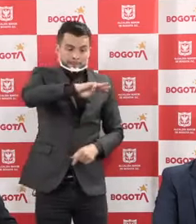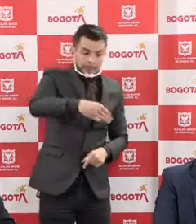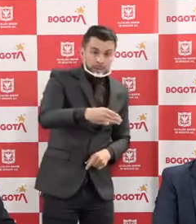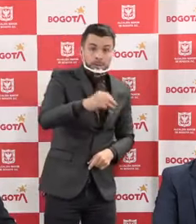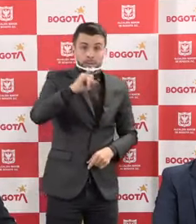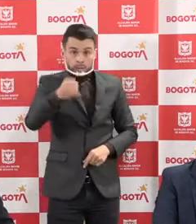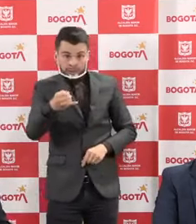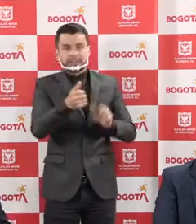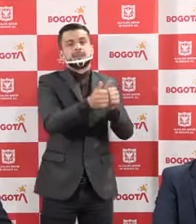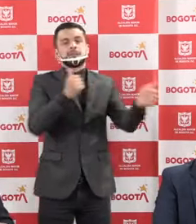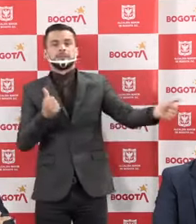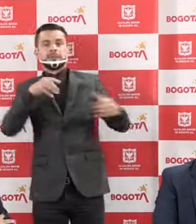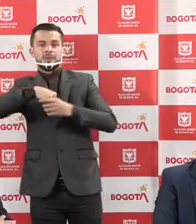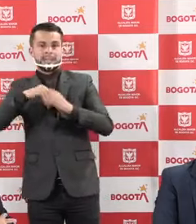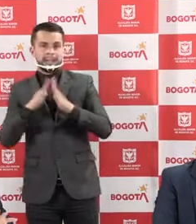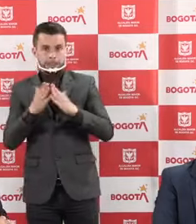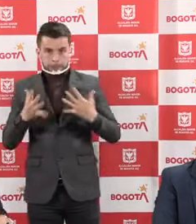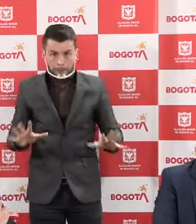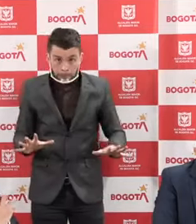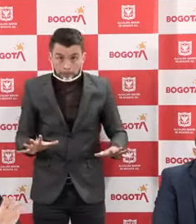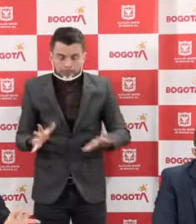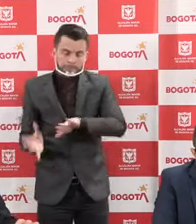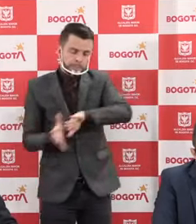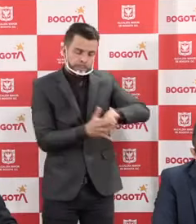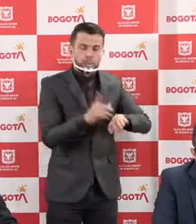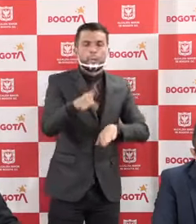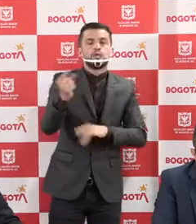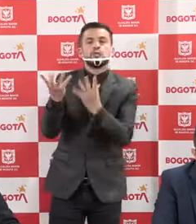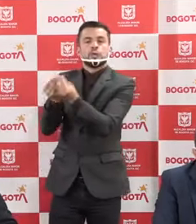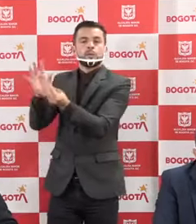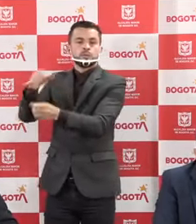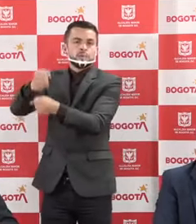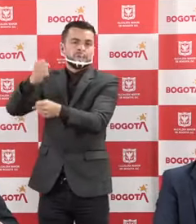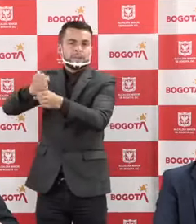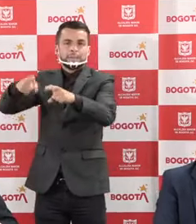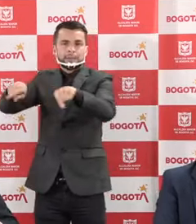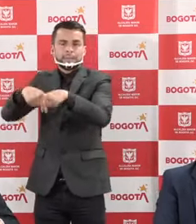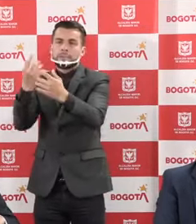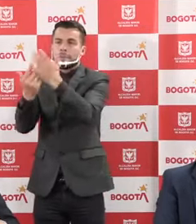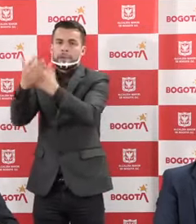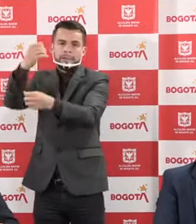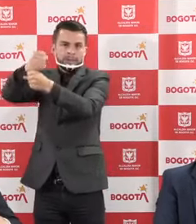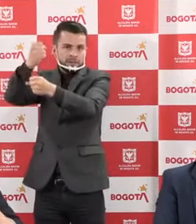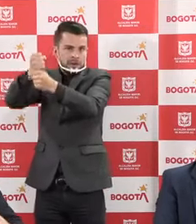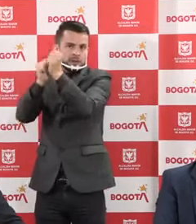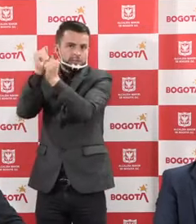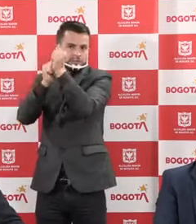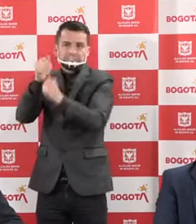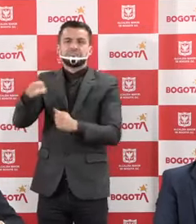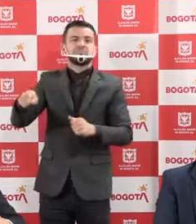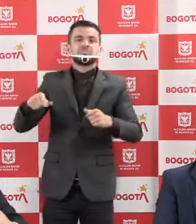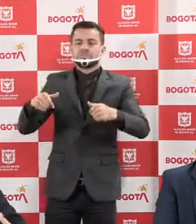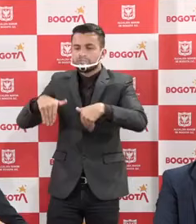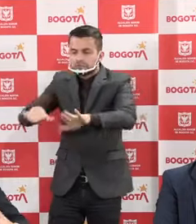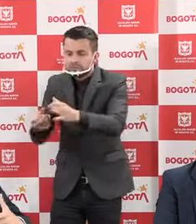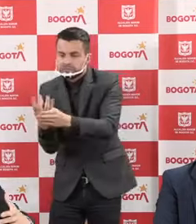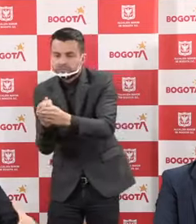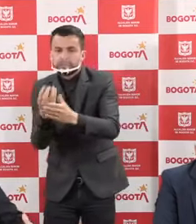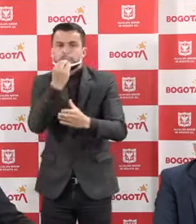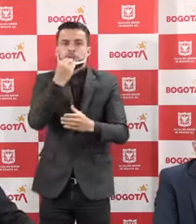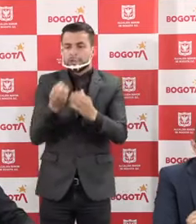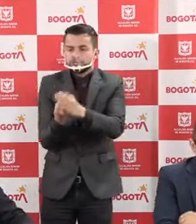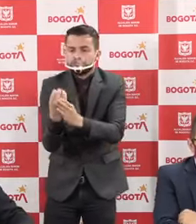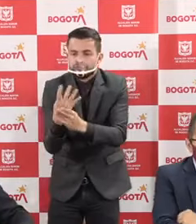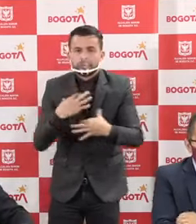de manera remota está la actividad de la manufactura donde producen textiles ropa producción de alimentos